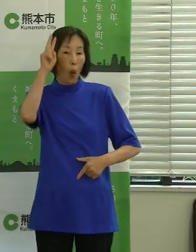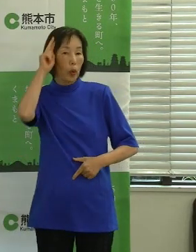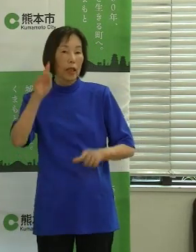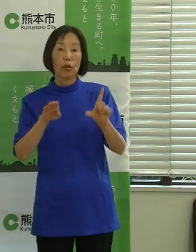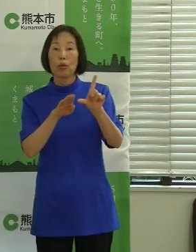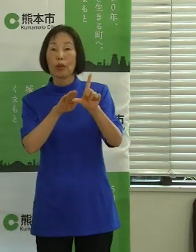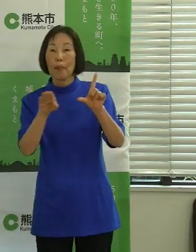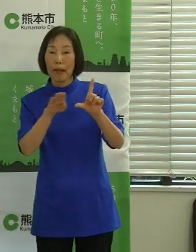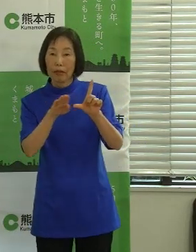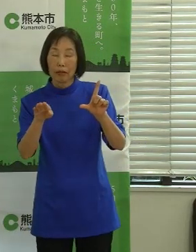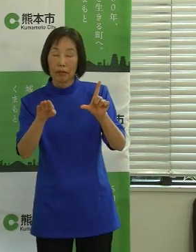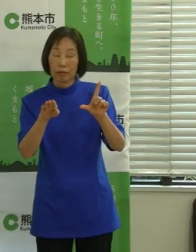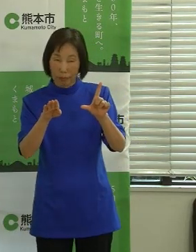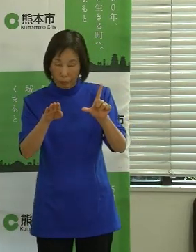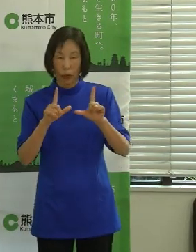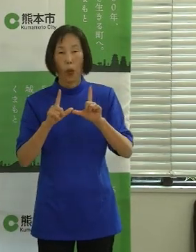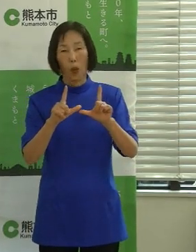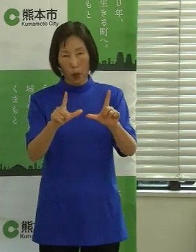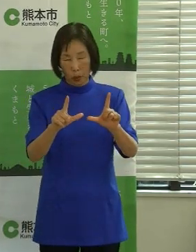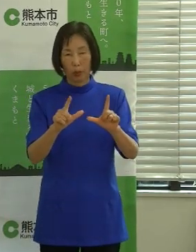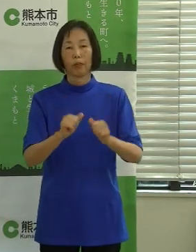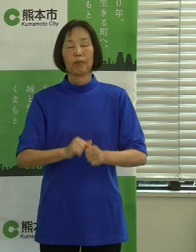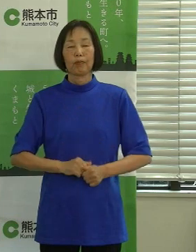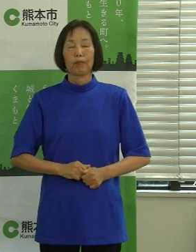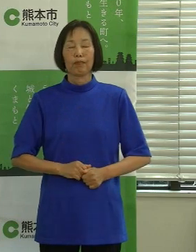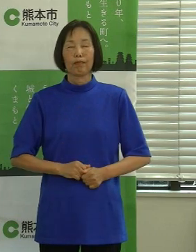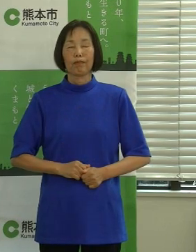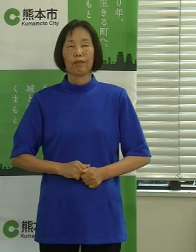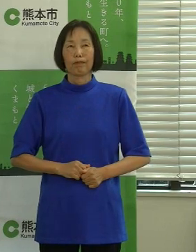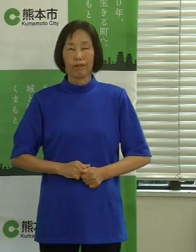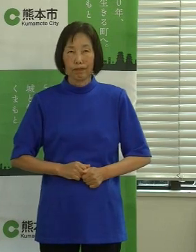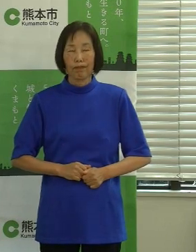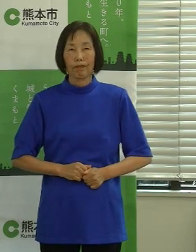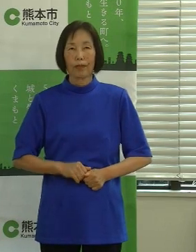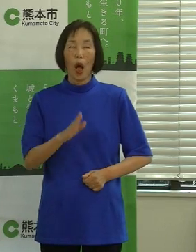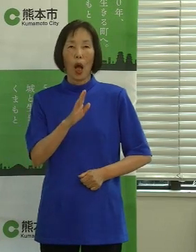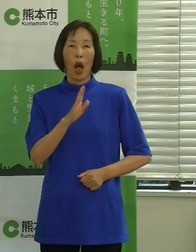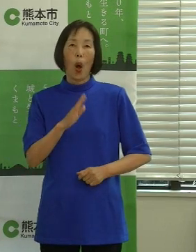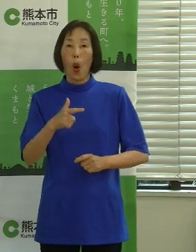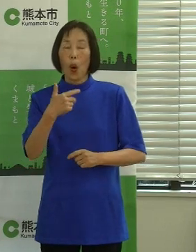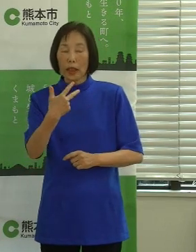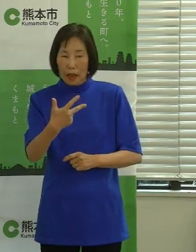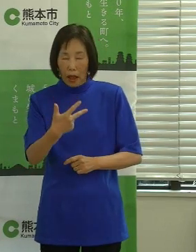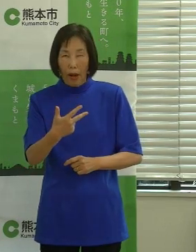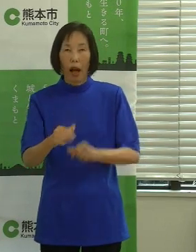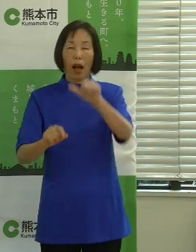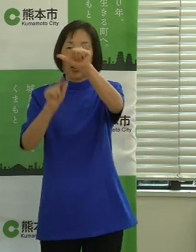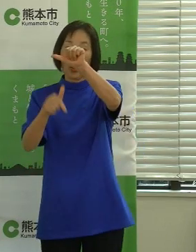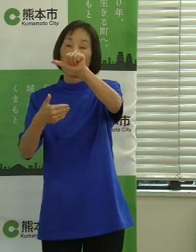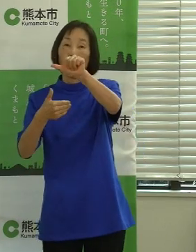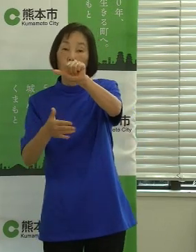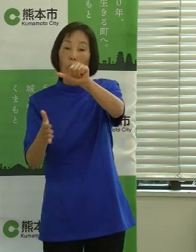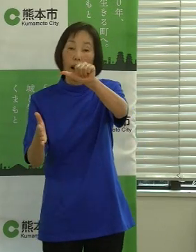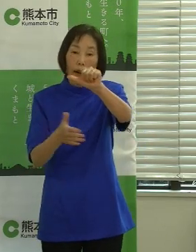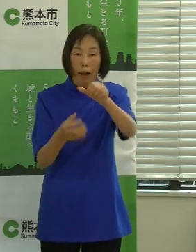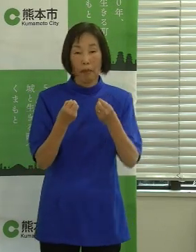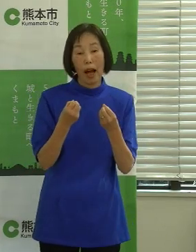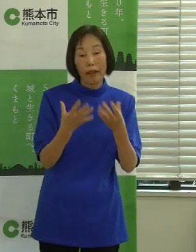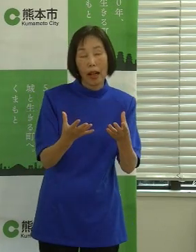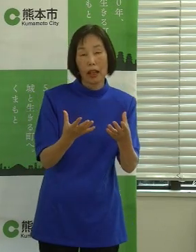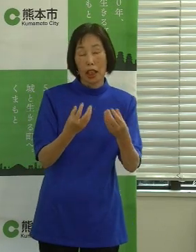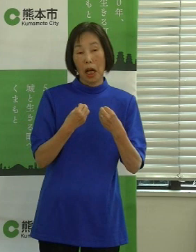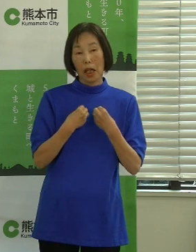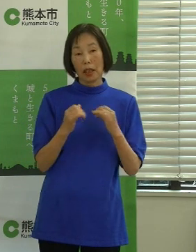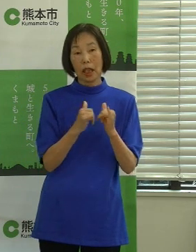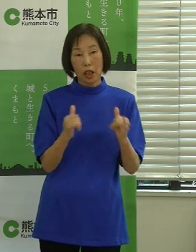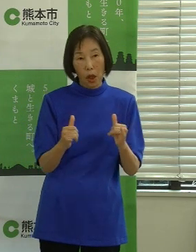ベルについてご報告をいたします。本市においては5月9日以降新規の感染者は